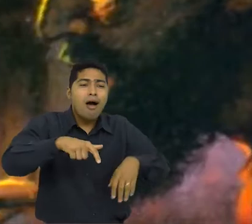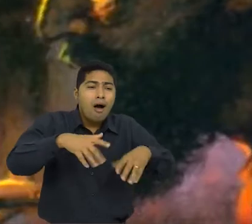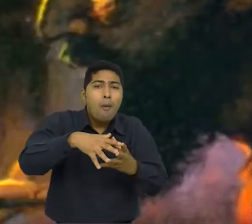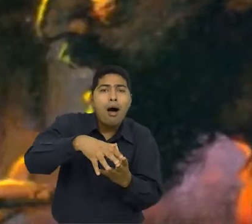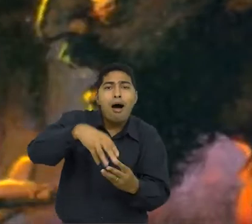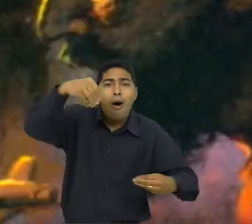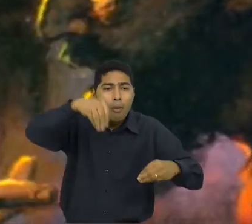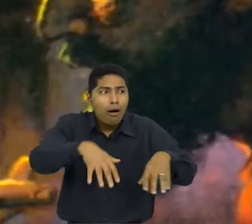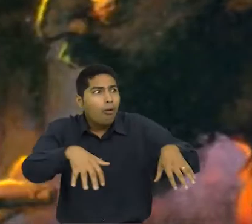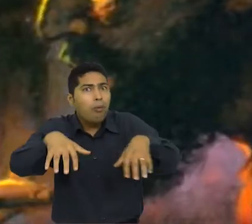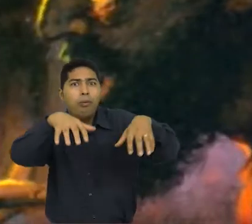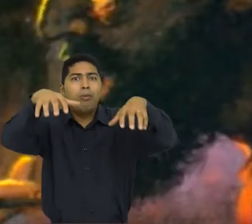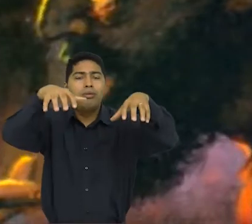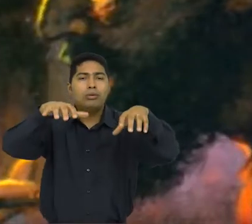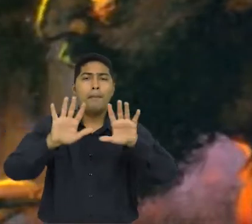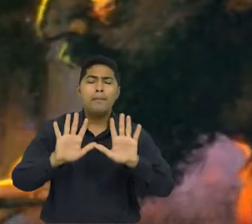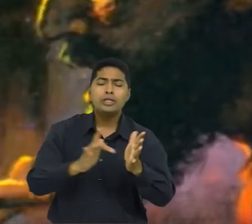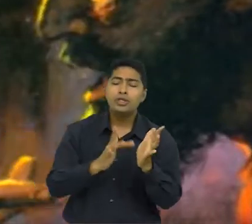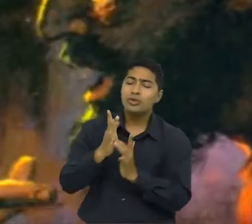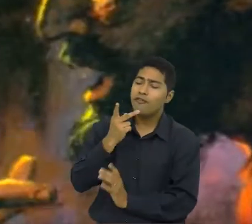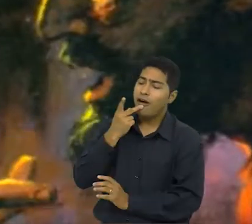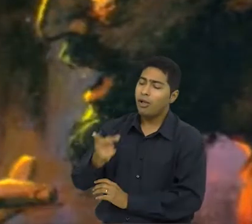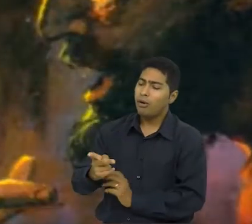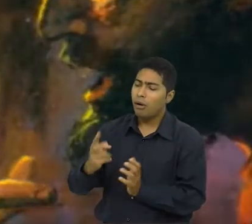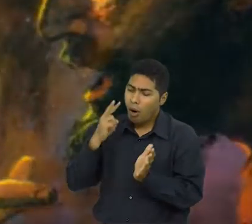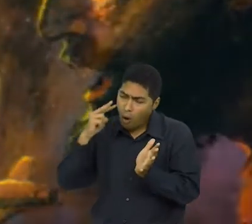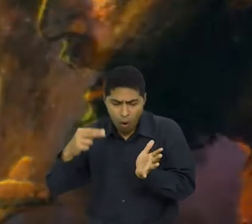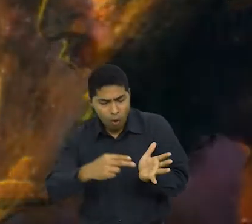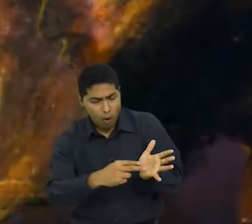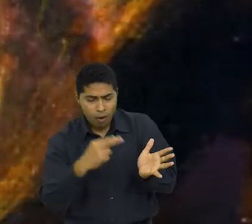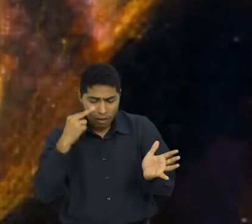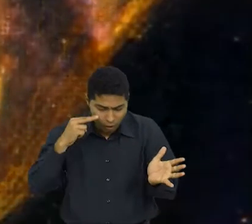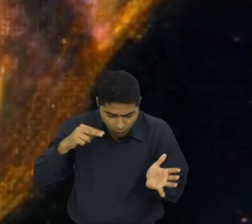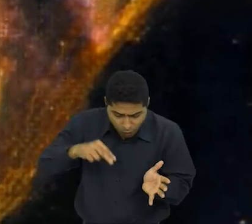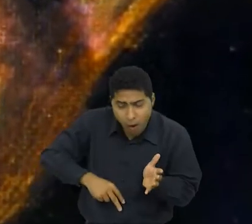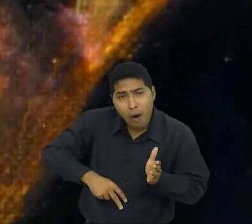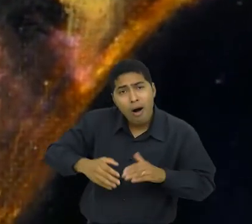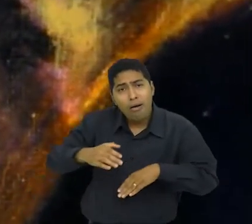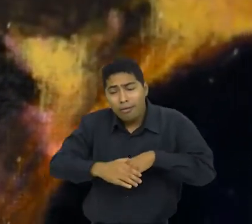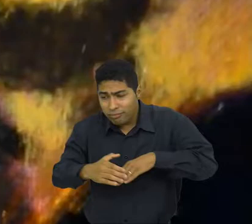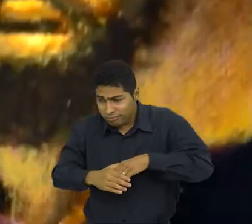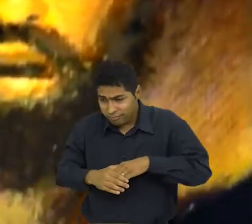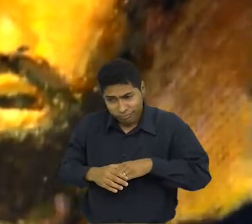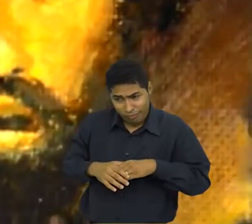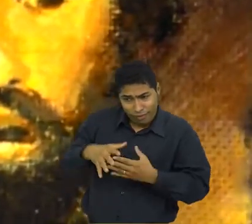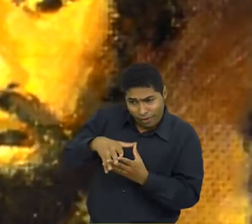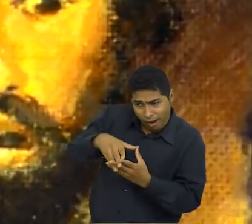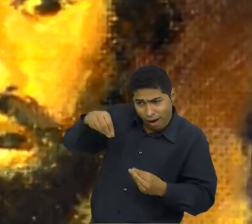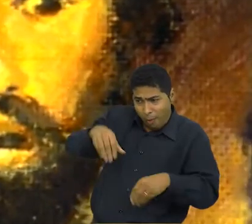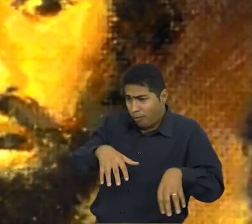disse: olhem as minhas mãos, os meus pés, toquem em mim e vejam. Fantasmas não são de carne e osso como eu